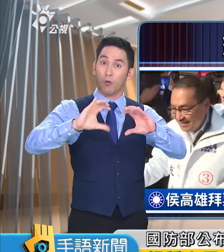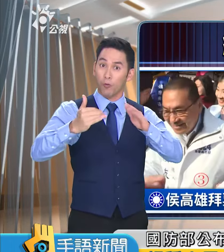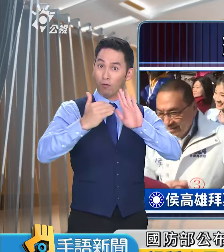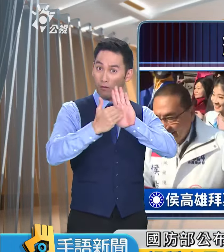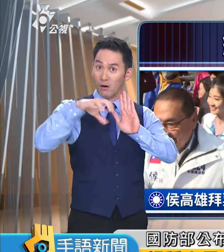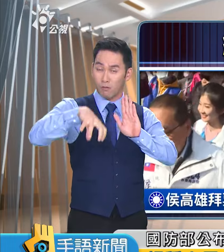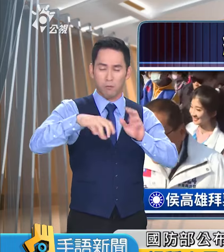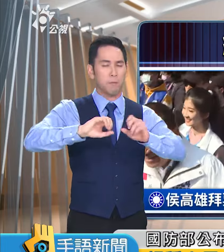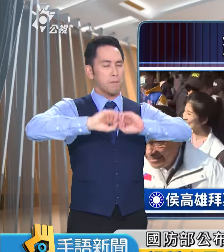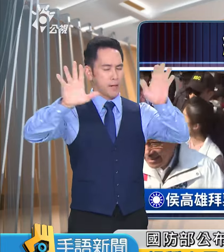是应该的。